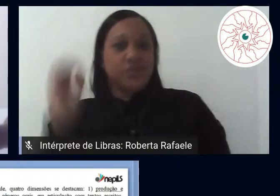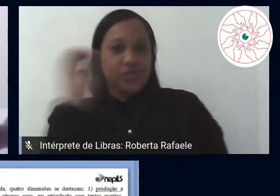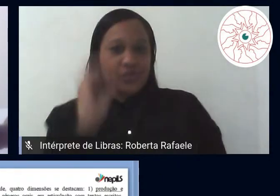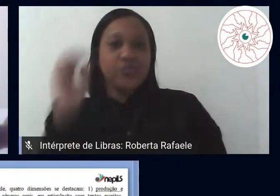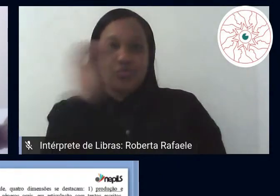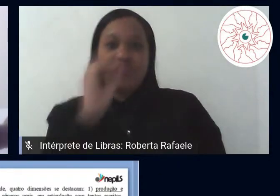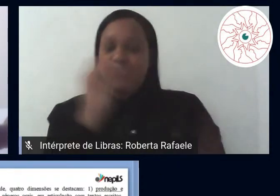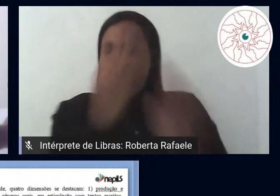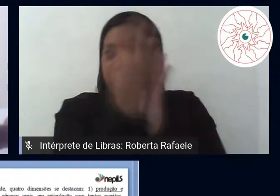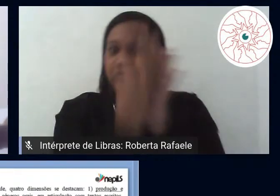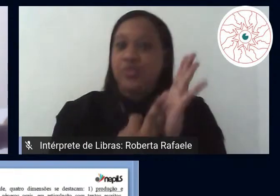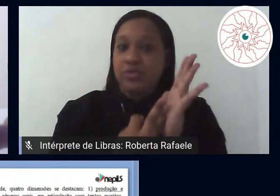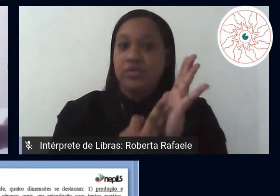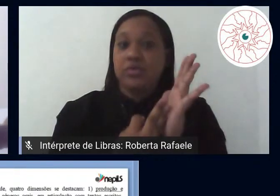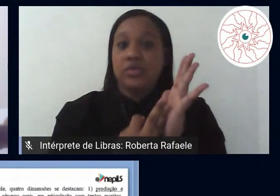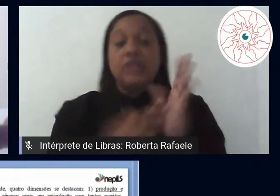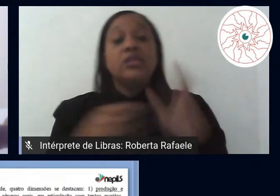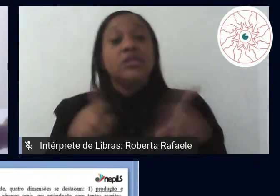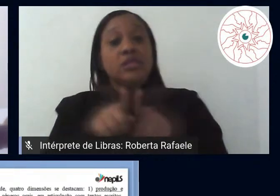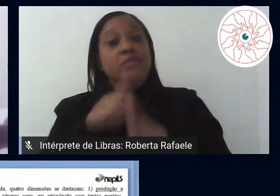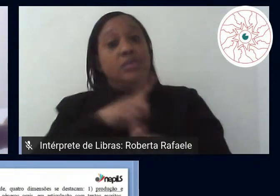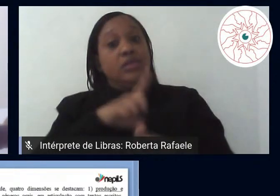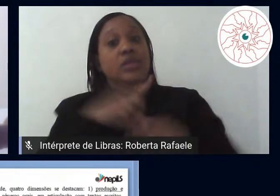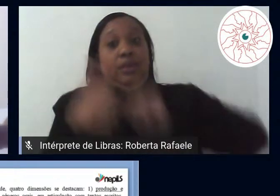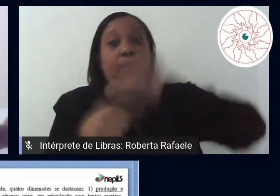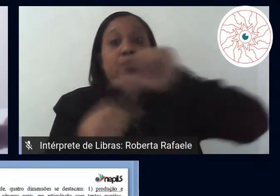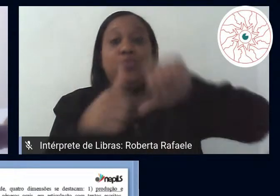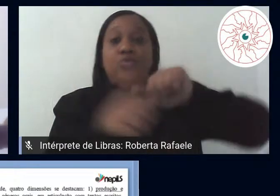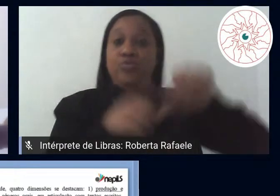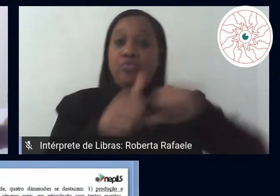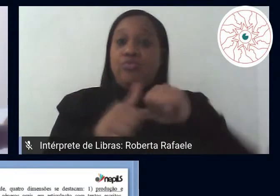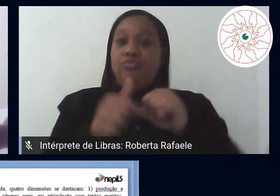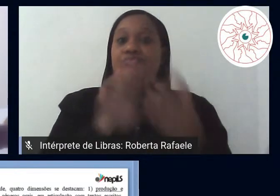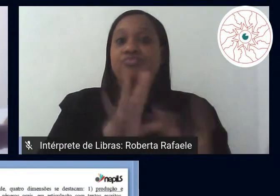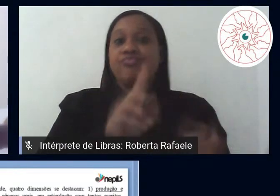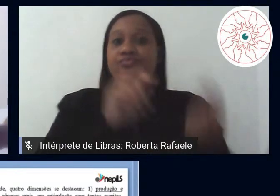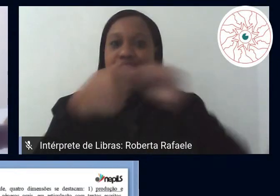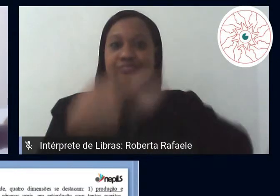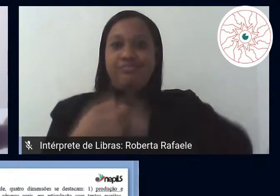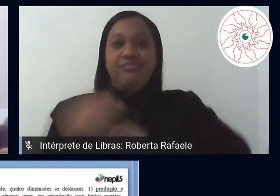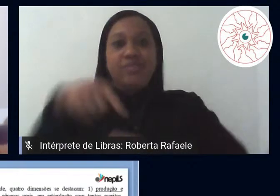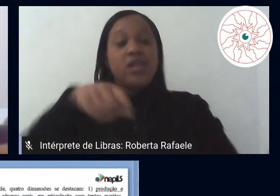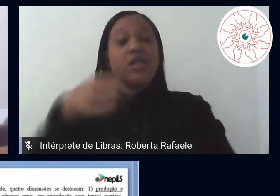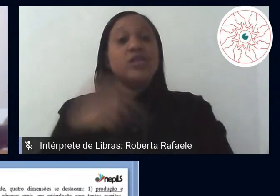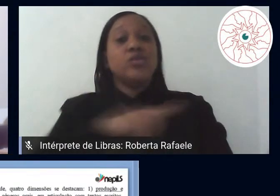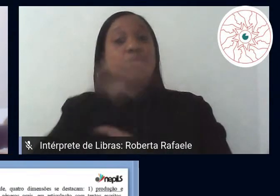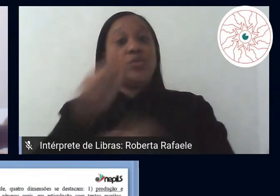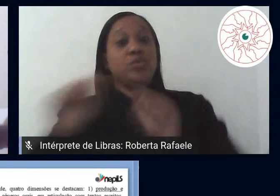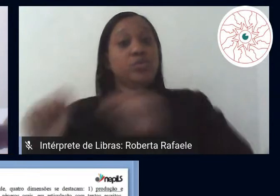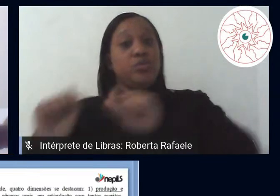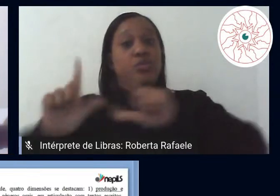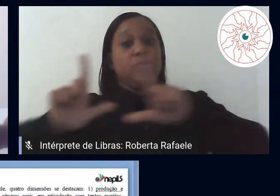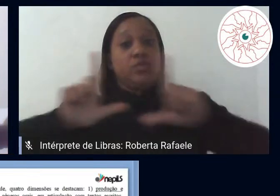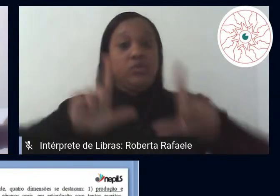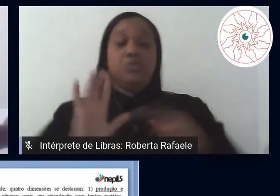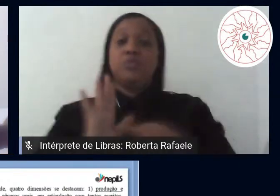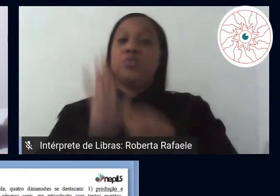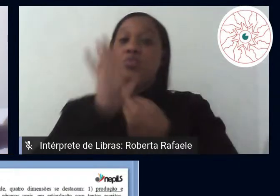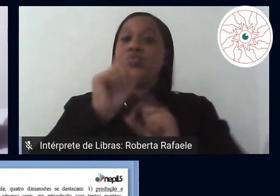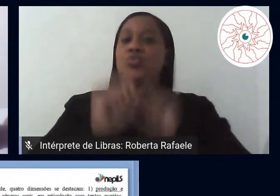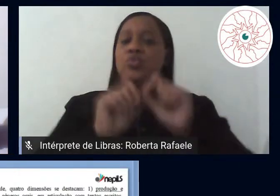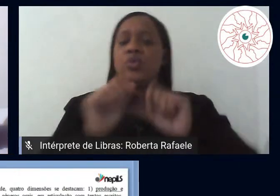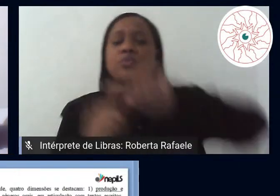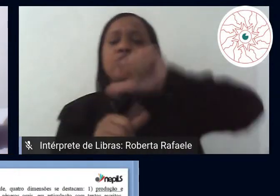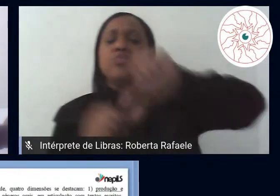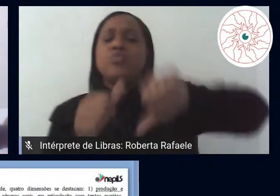textos. Aí que vem a mudança. Na versão seguinte, como vocês podem ver no slide, eh, ele já muda um